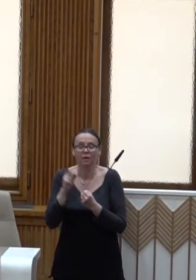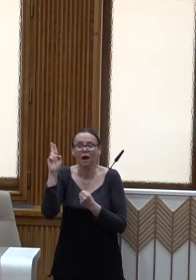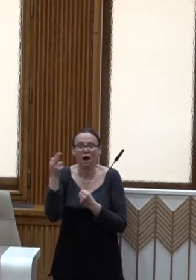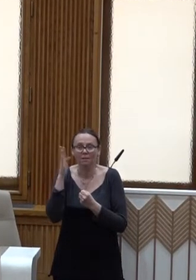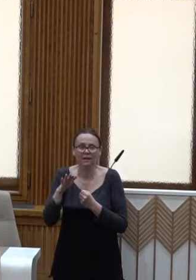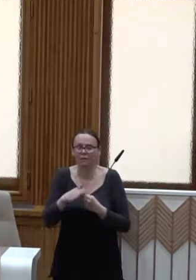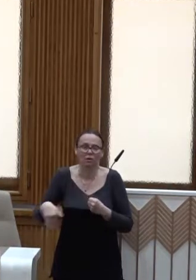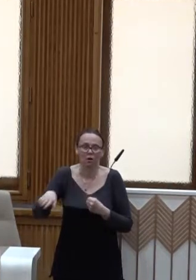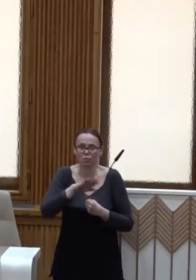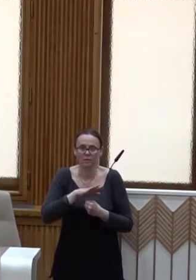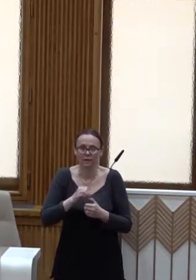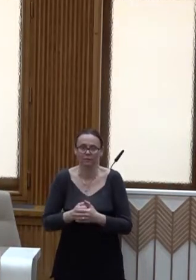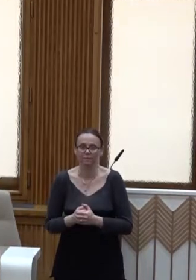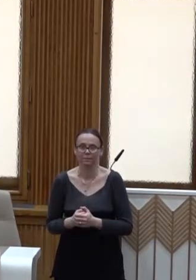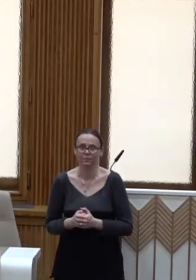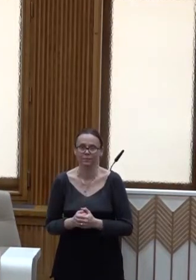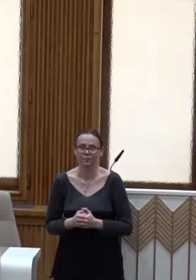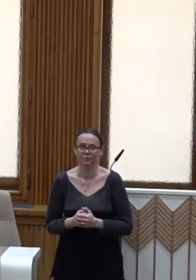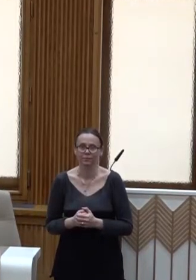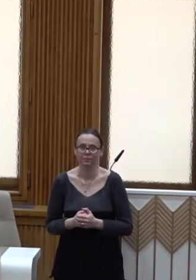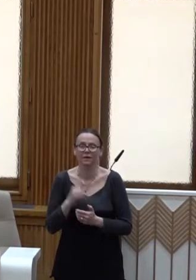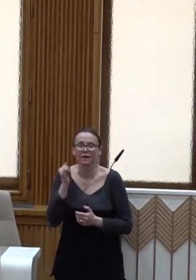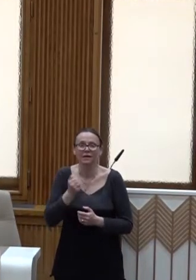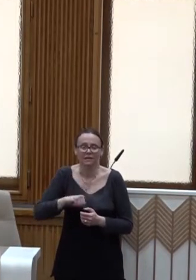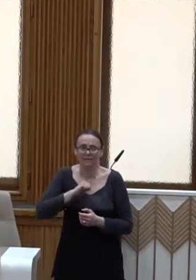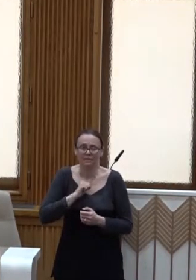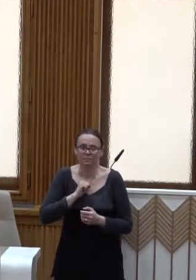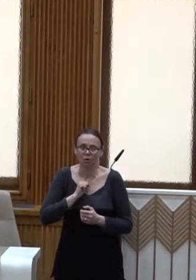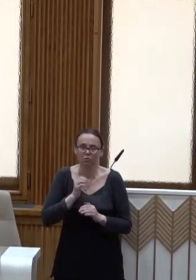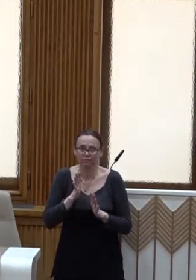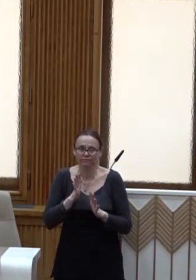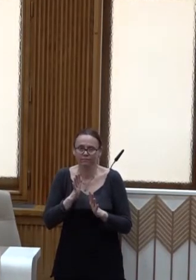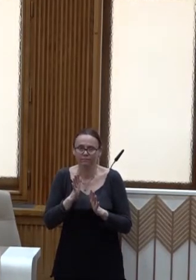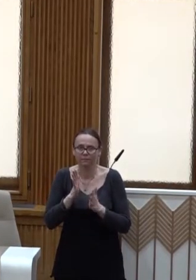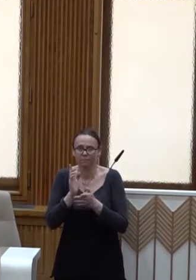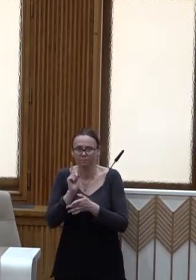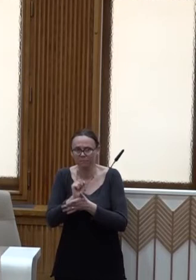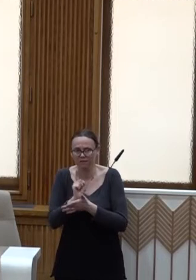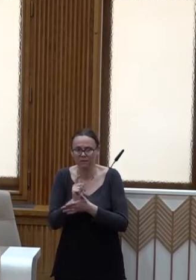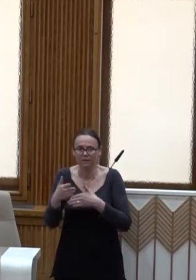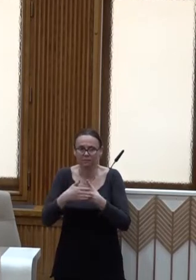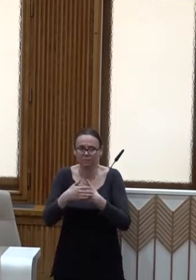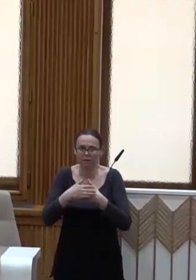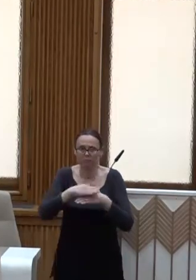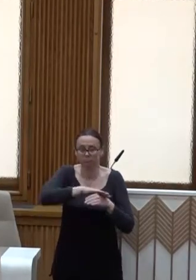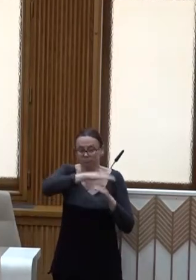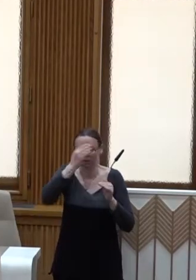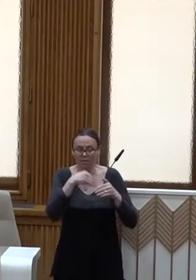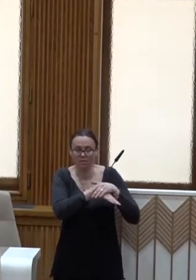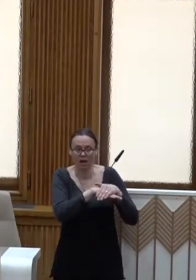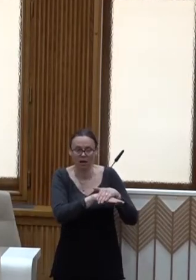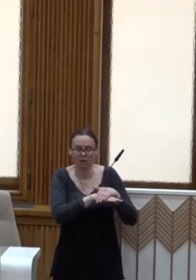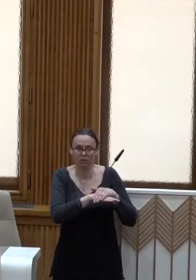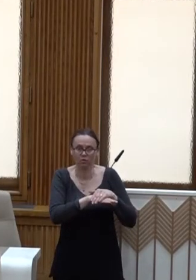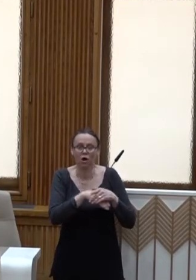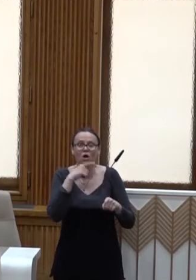Apeliramo na vse, da smo zmerni pri kopičenju zalog. Zdaj, določene zaloge